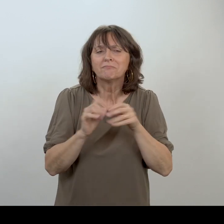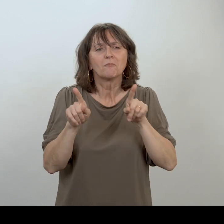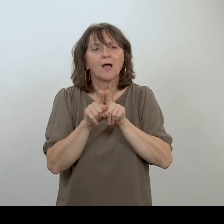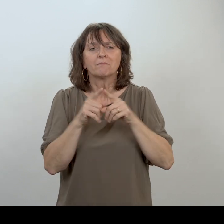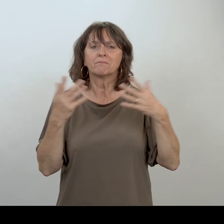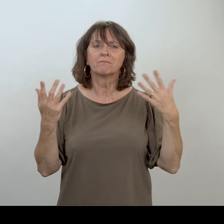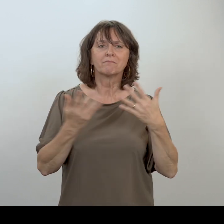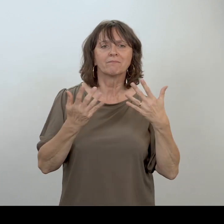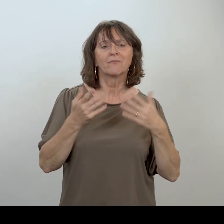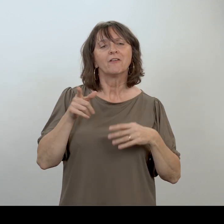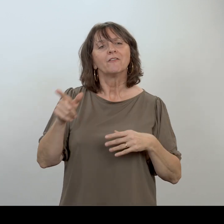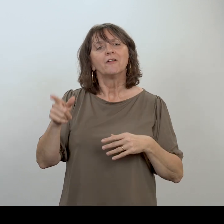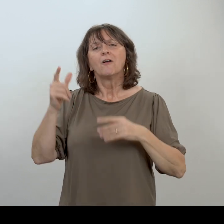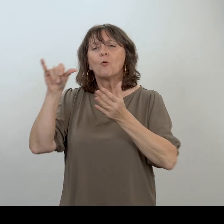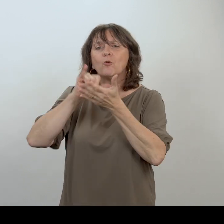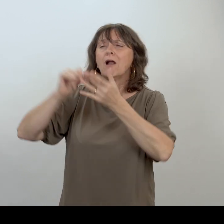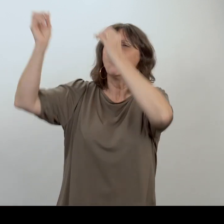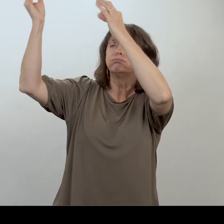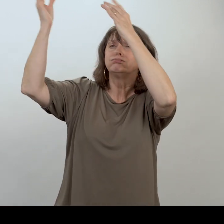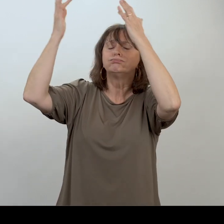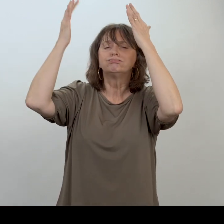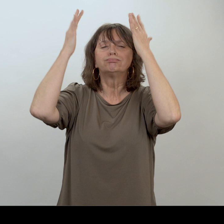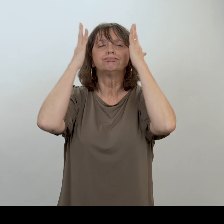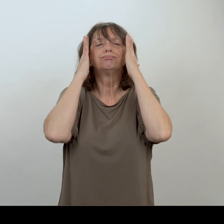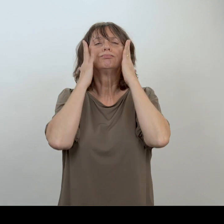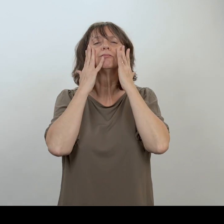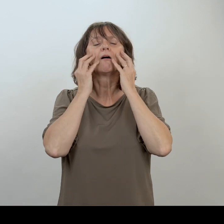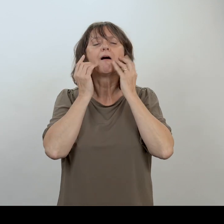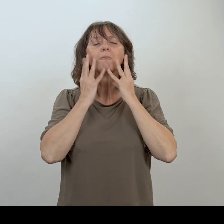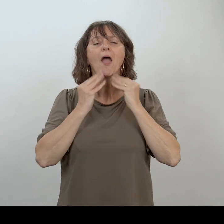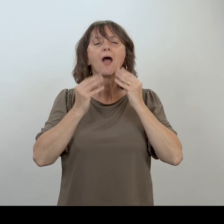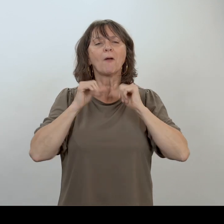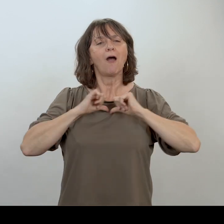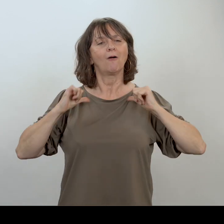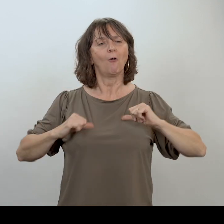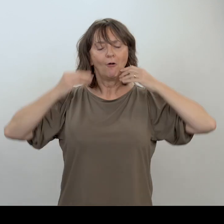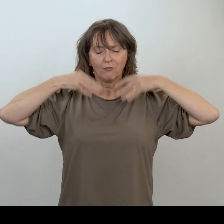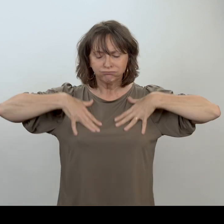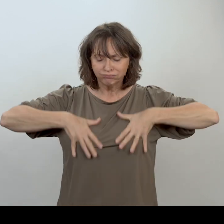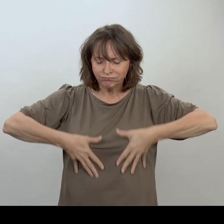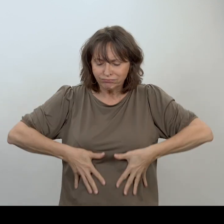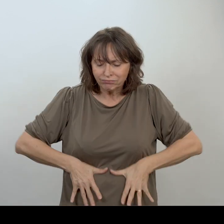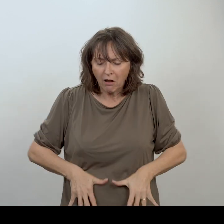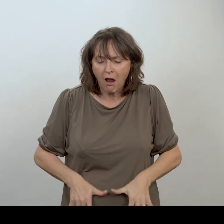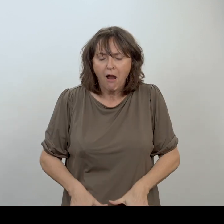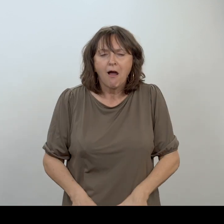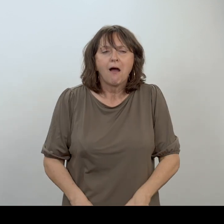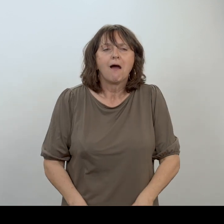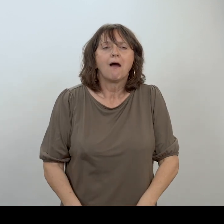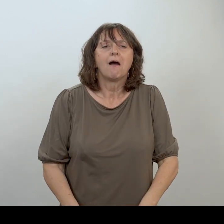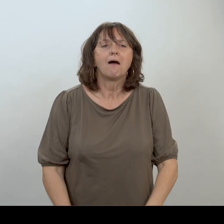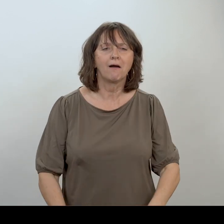est répandue sur la tête, descend sur la barbe d'Aaron, qui descend sur le bord de